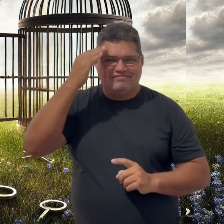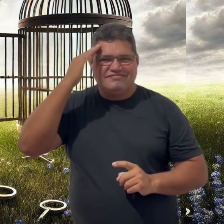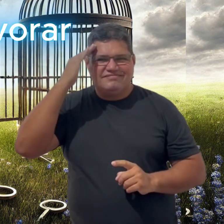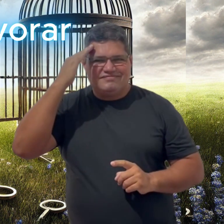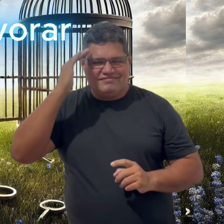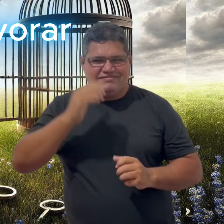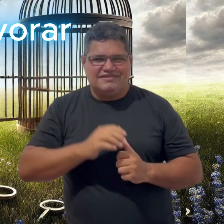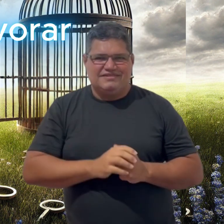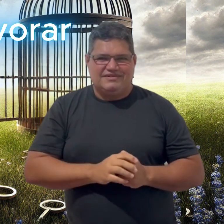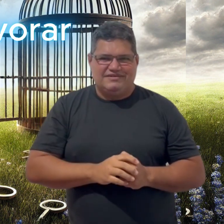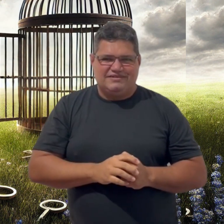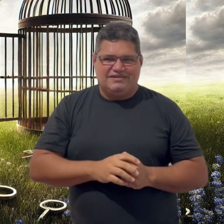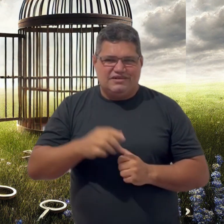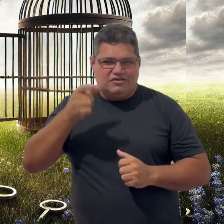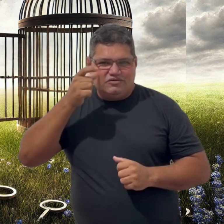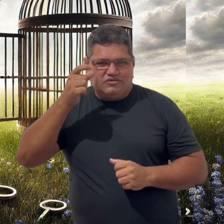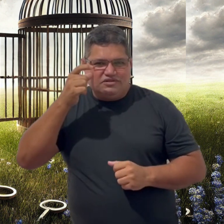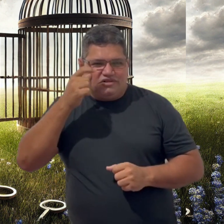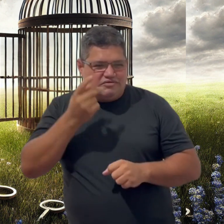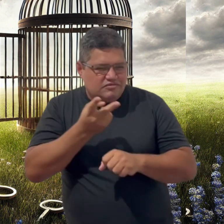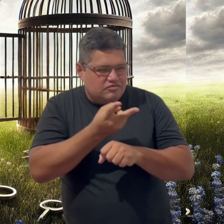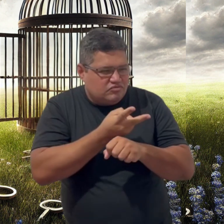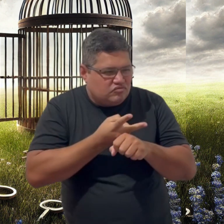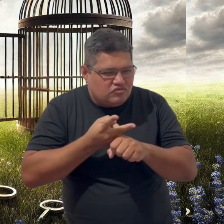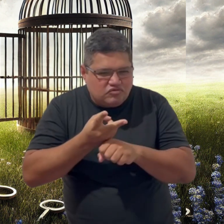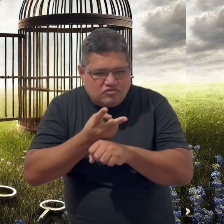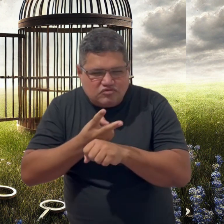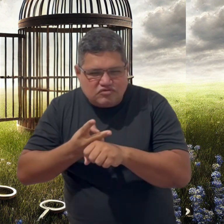procurando a quem devorar.